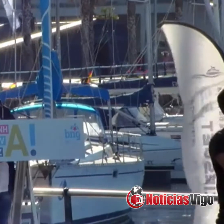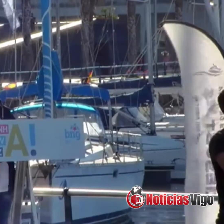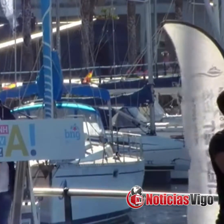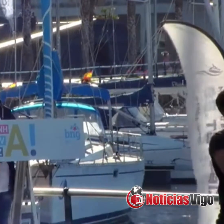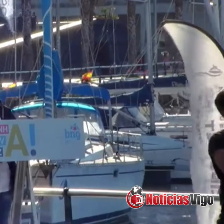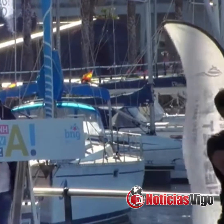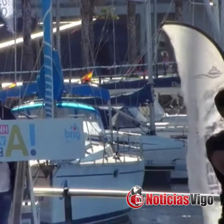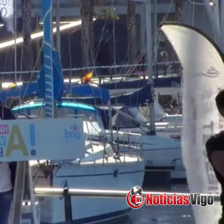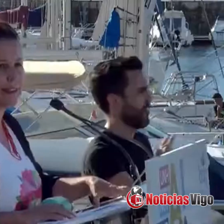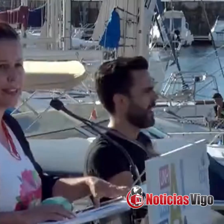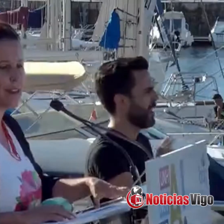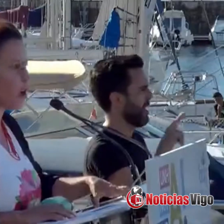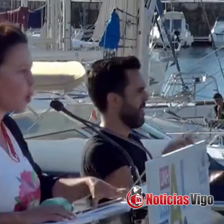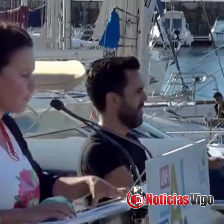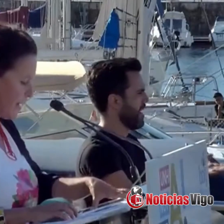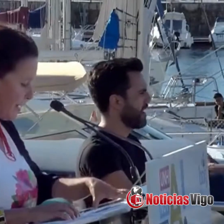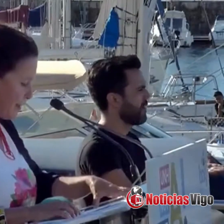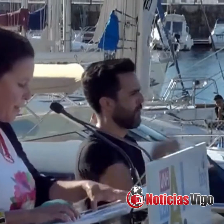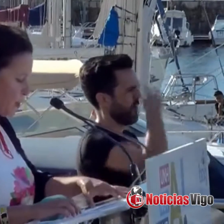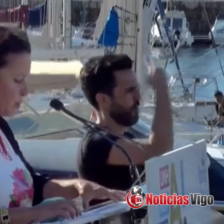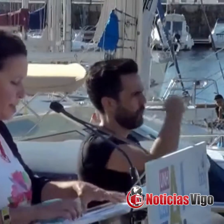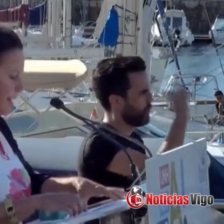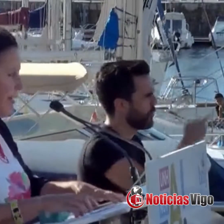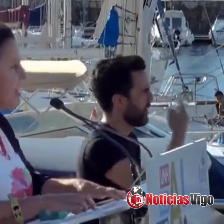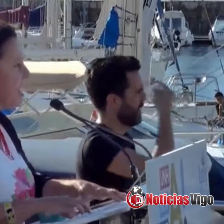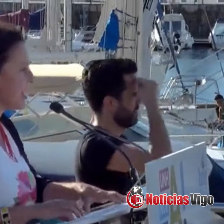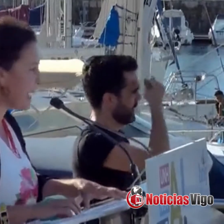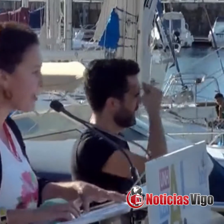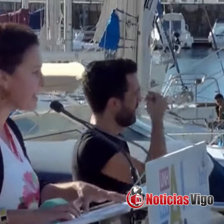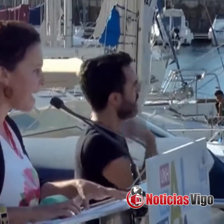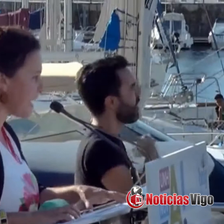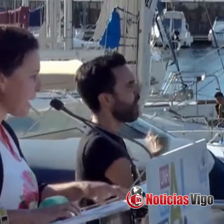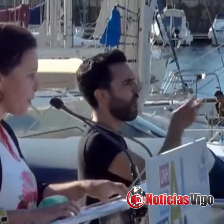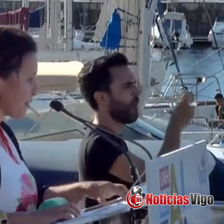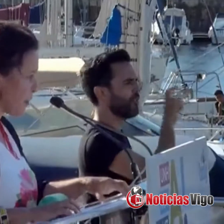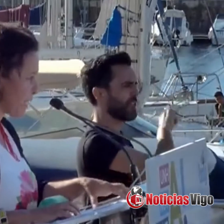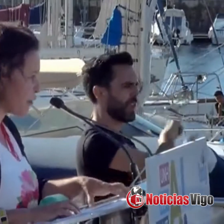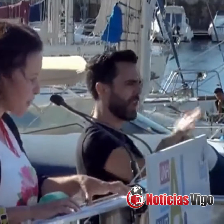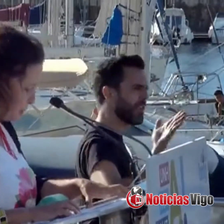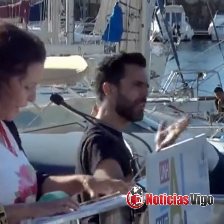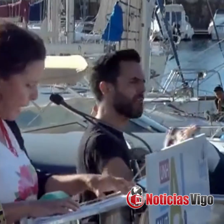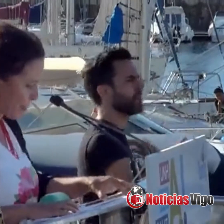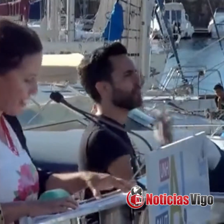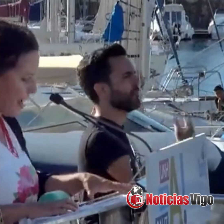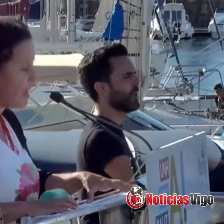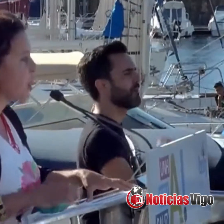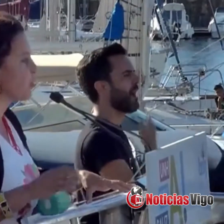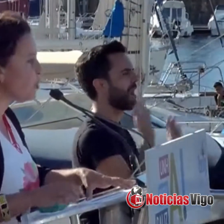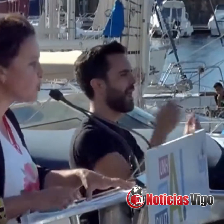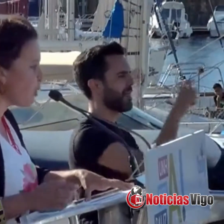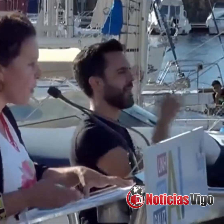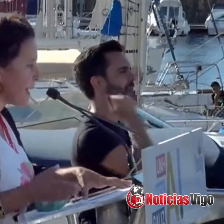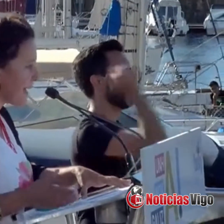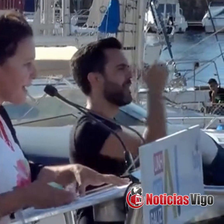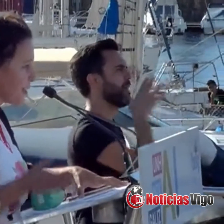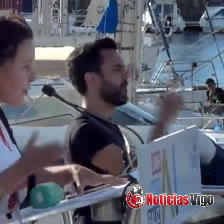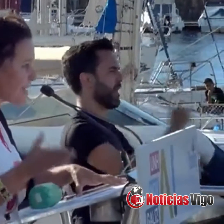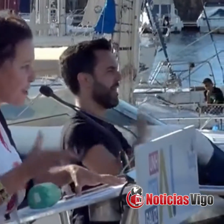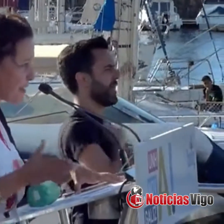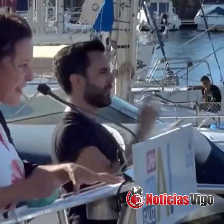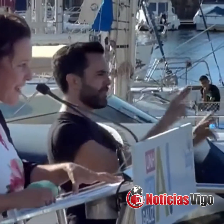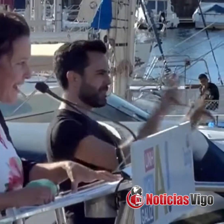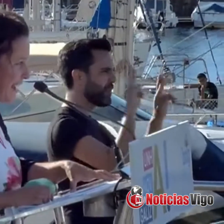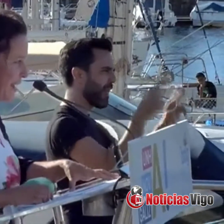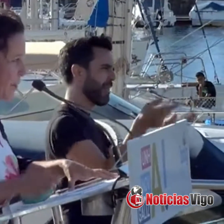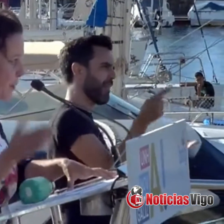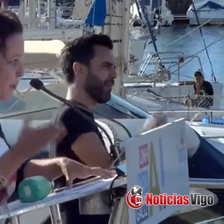cultura, que cree firmemente que outra Galiza é posible. Grazas, Ana, por devolvernos a esperanza, non só o BNG, senón